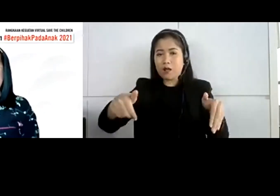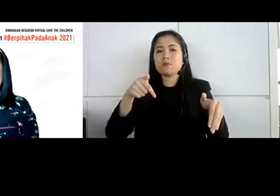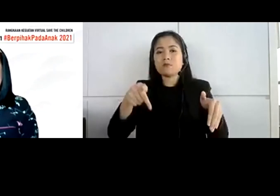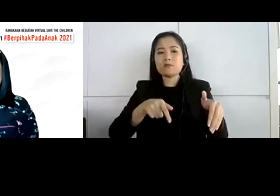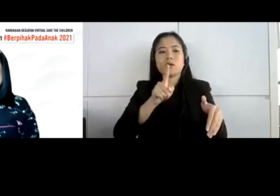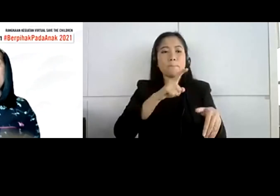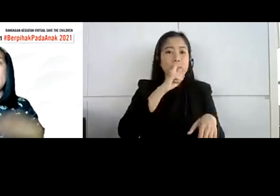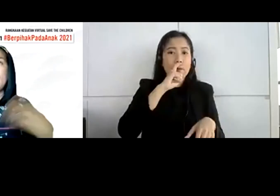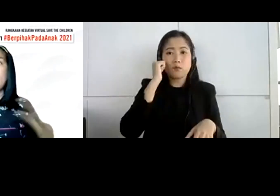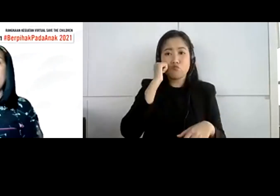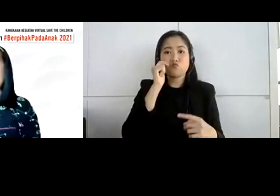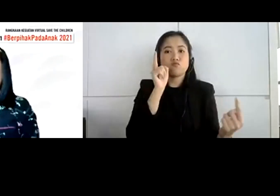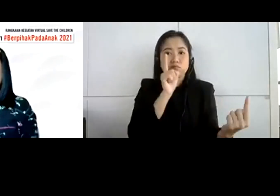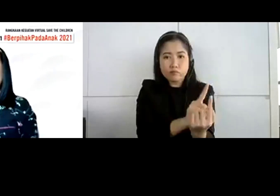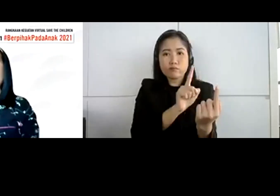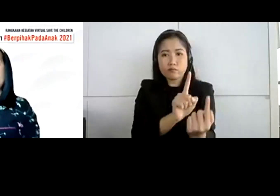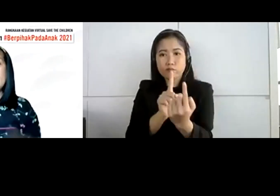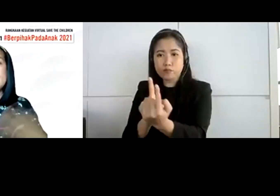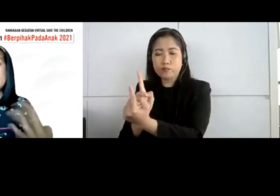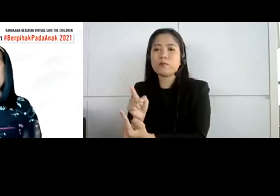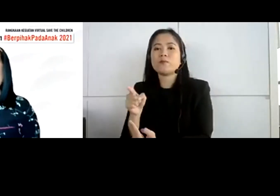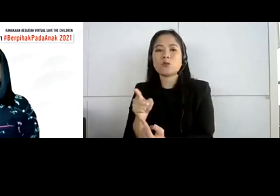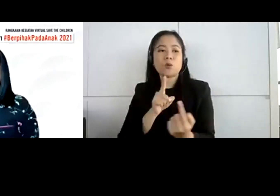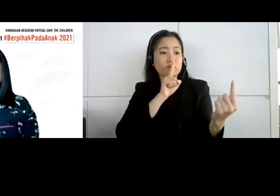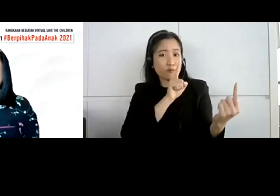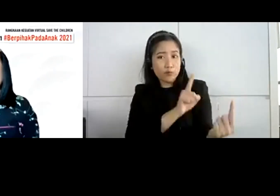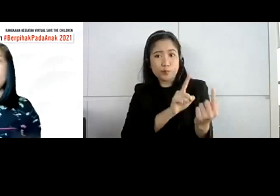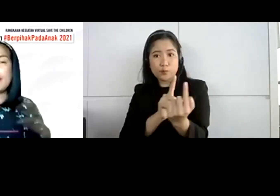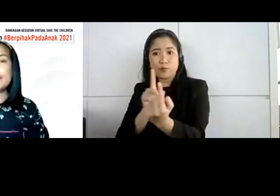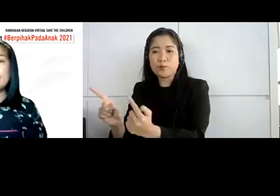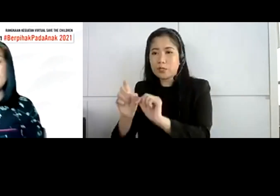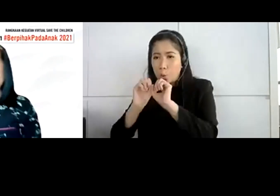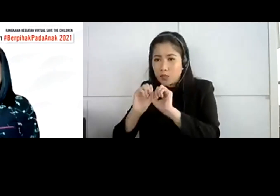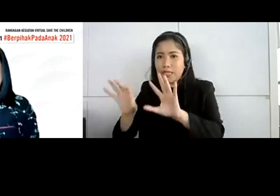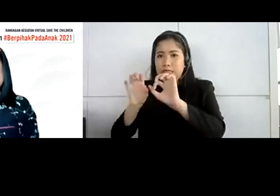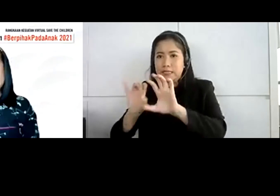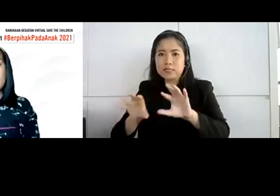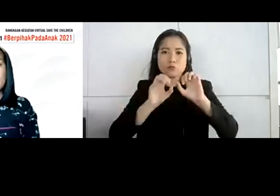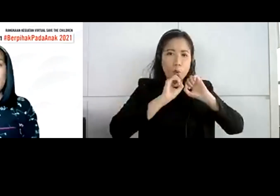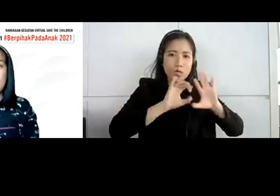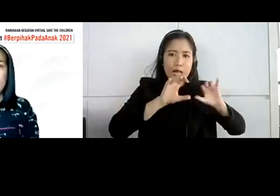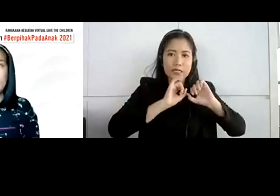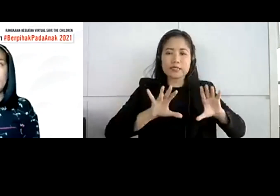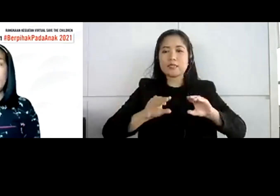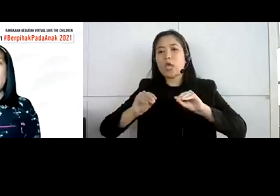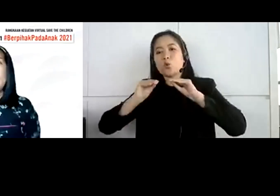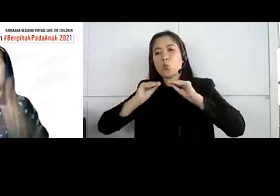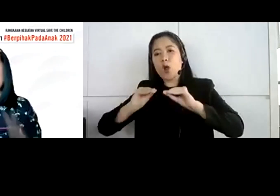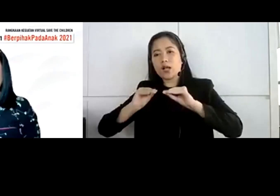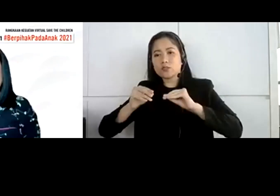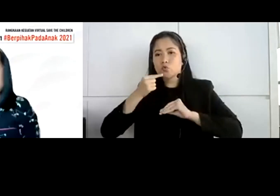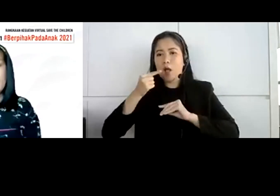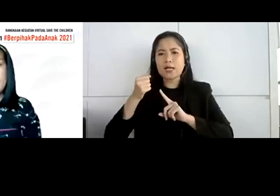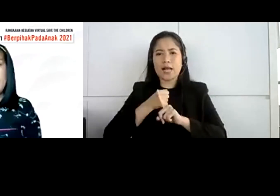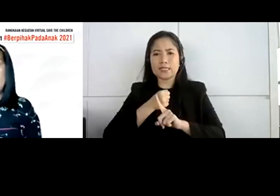beserta anak. Nah, di sana dilakukan sosialisasi, terus edukasi tentang kekerasan, terus bagaimana